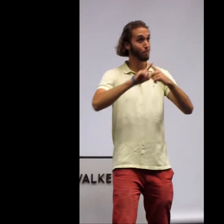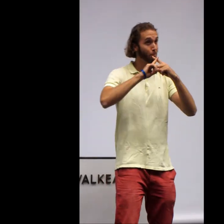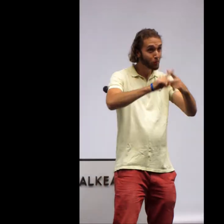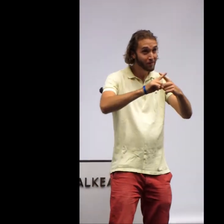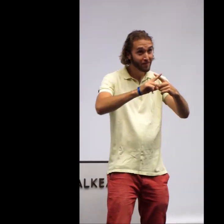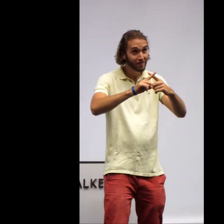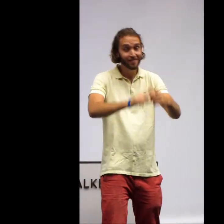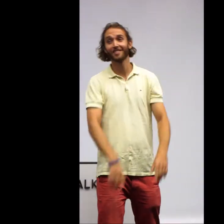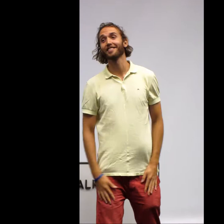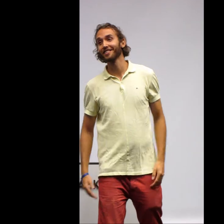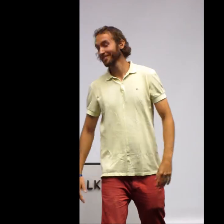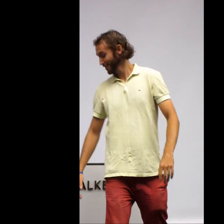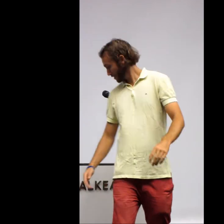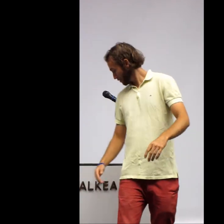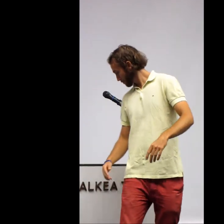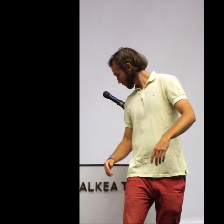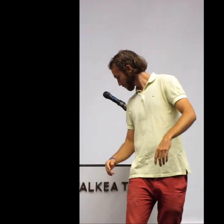Tule. Tuu mukaan.